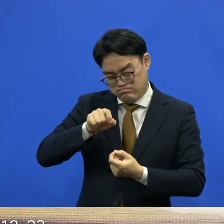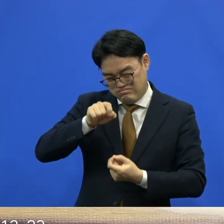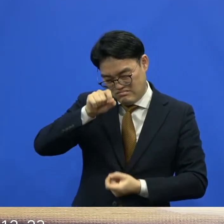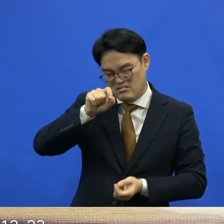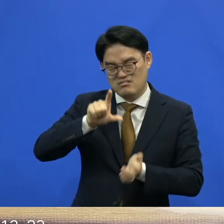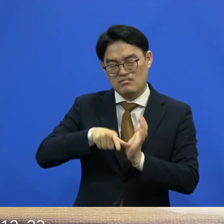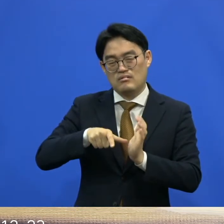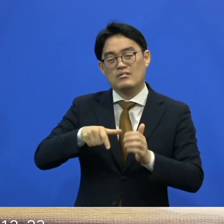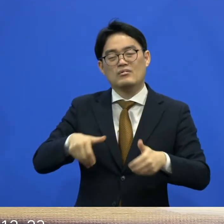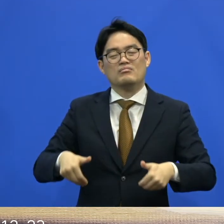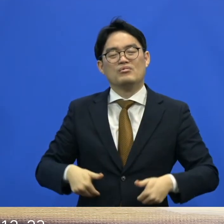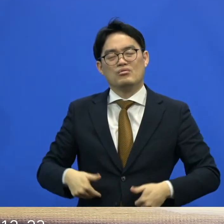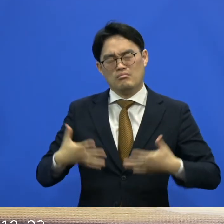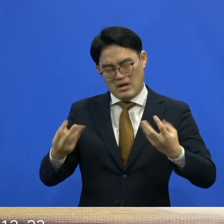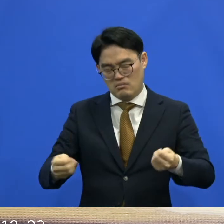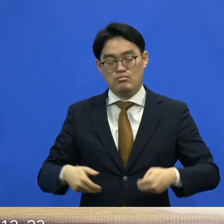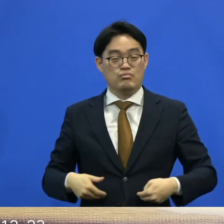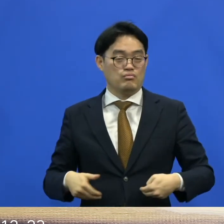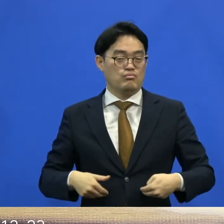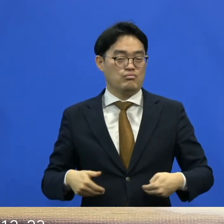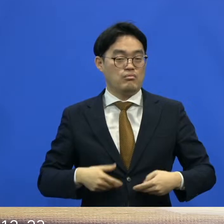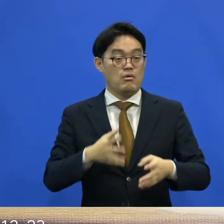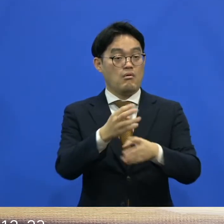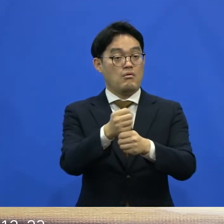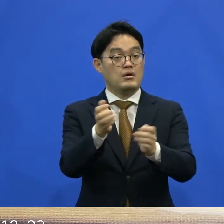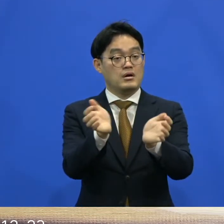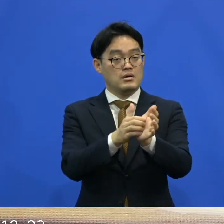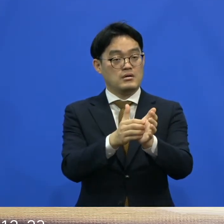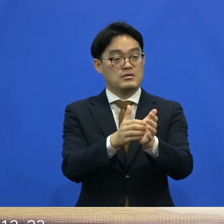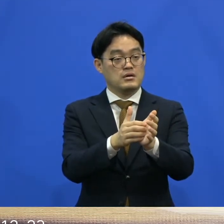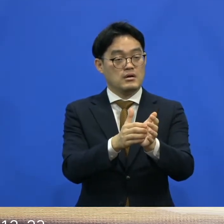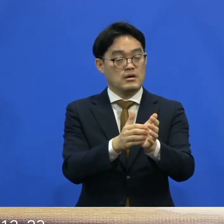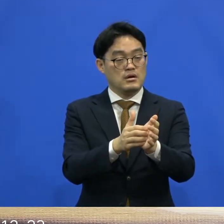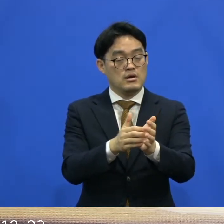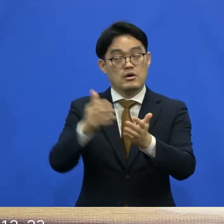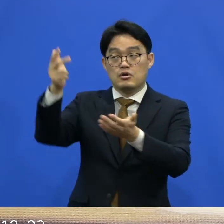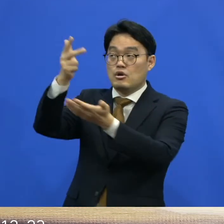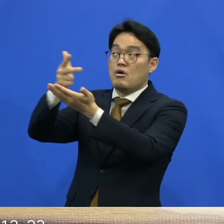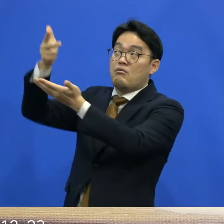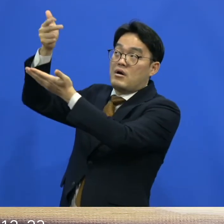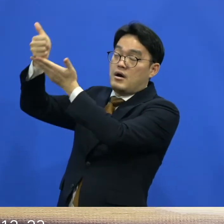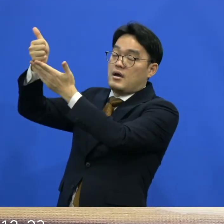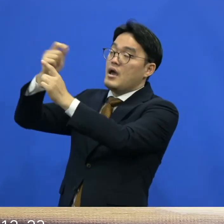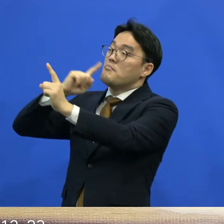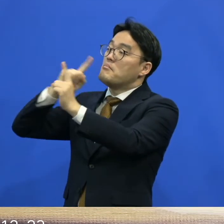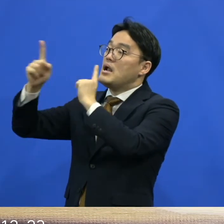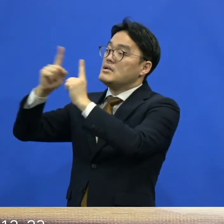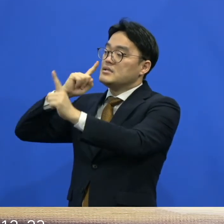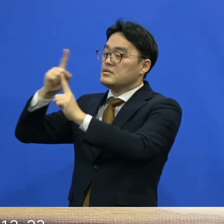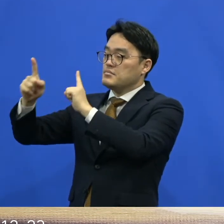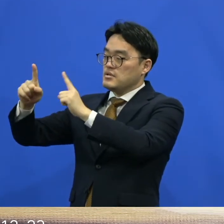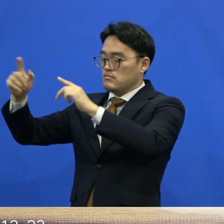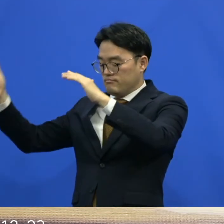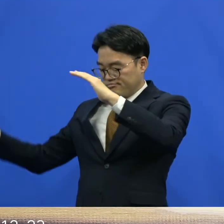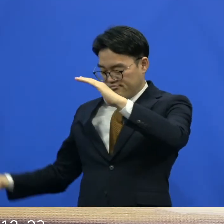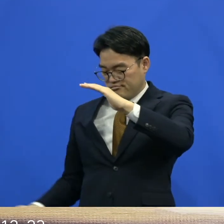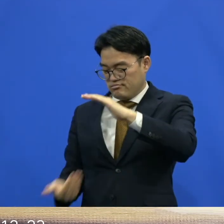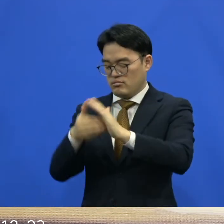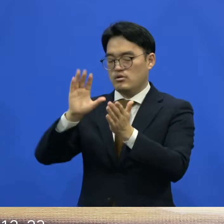언제까지요? 그 실현 단련이 언제까지요? 여호와의 말씀이 응할 때까지.